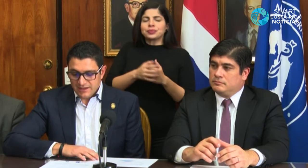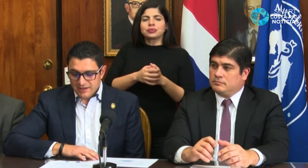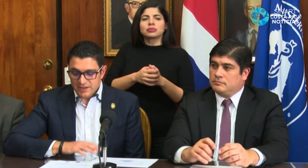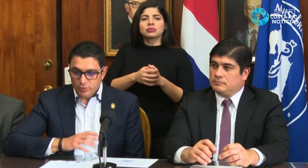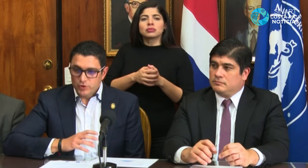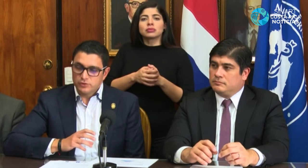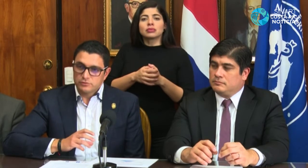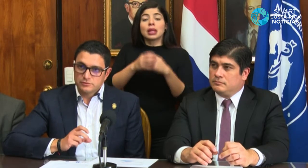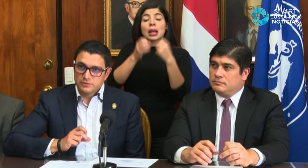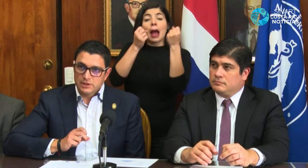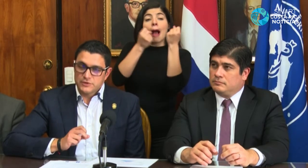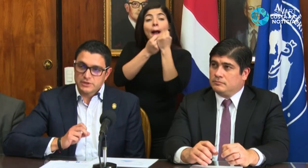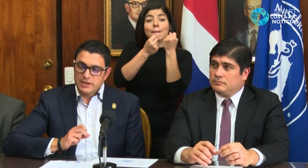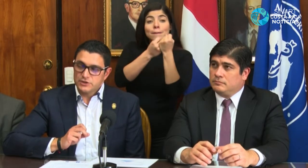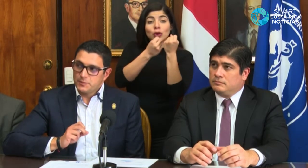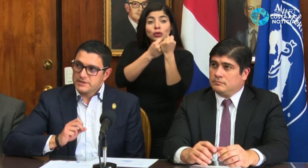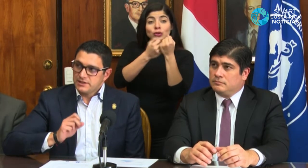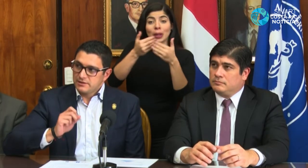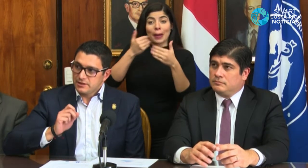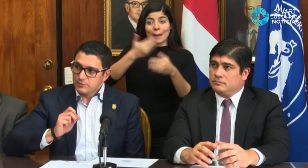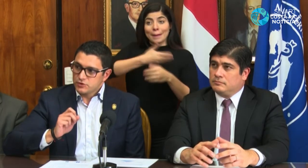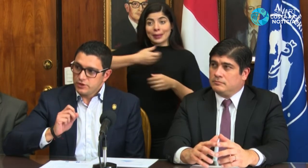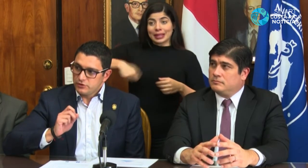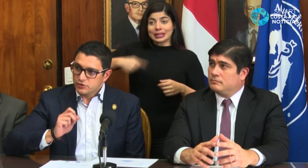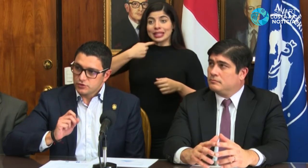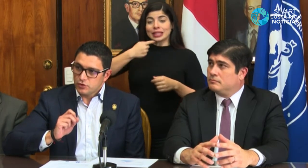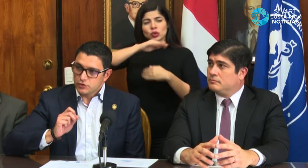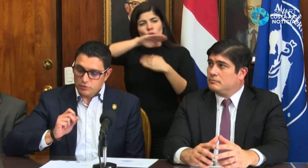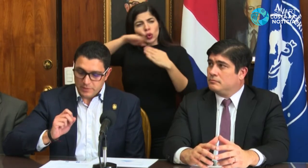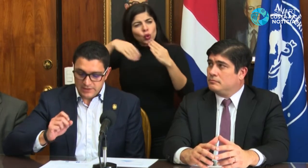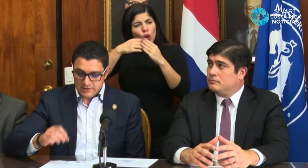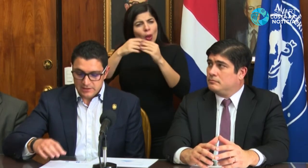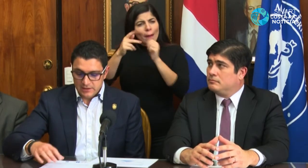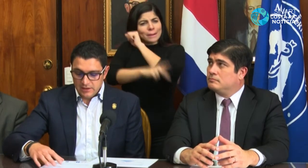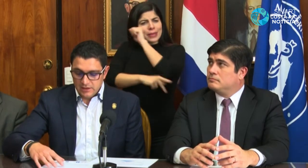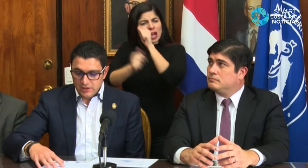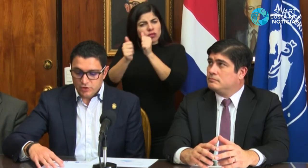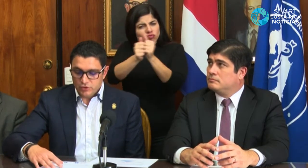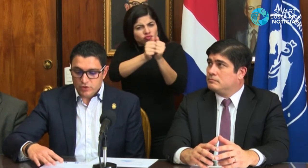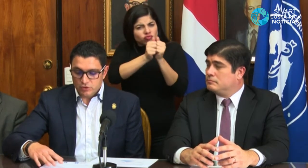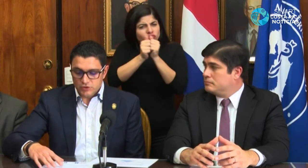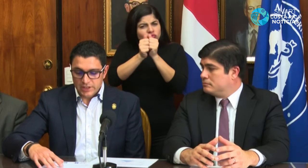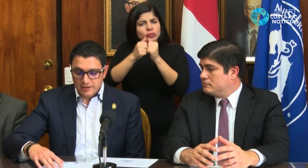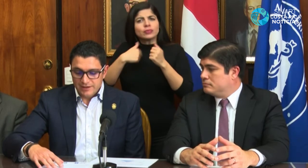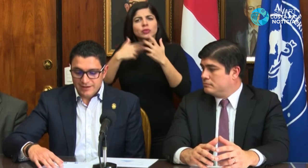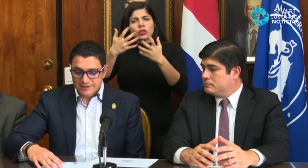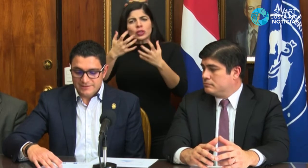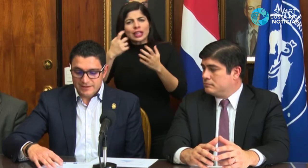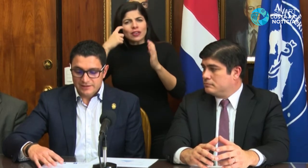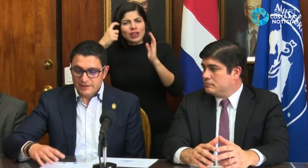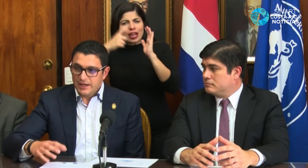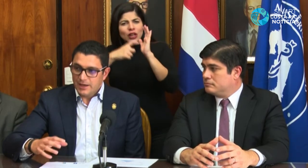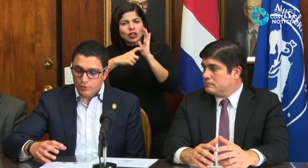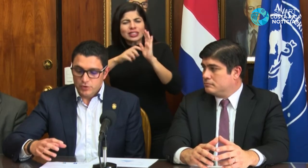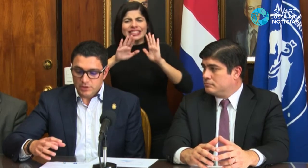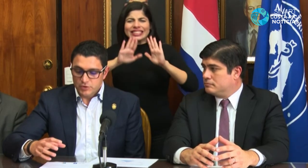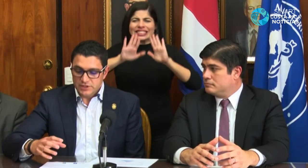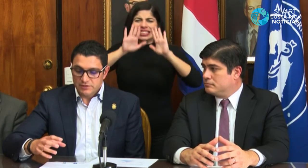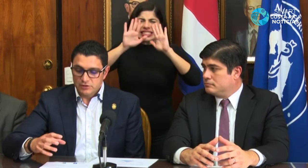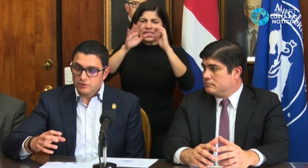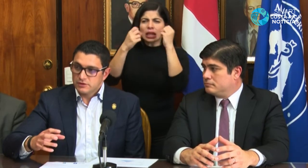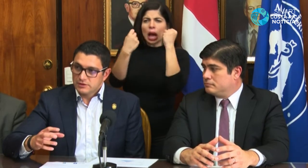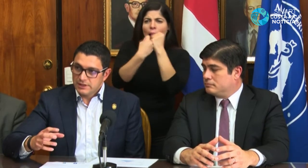es ese apoyo que mencionaba el señor presidente. Tenemos que unirnos todos como país. Yo quiero reconocer el excelente apoyo